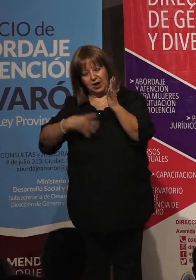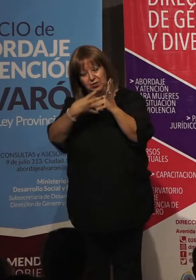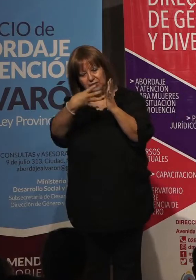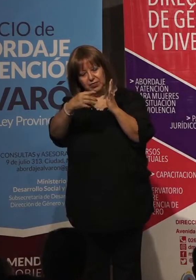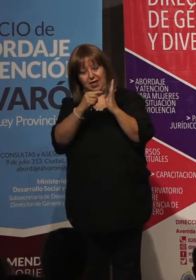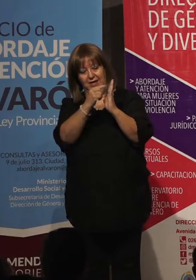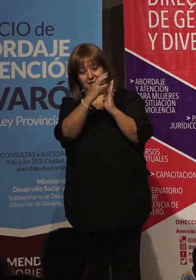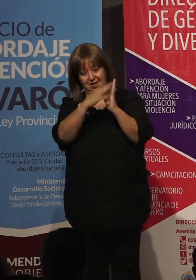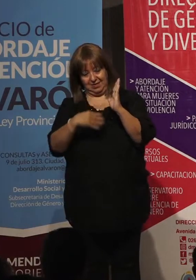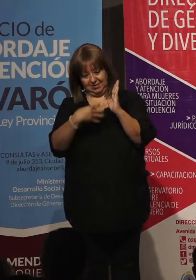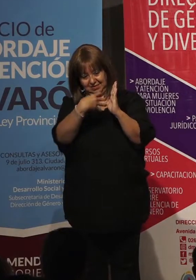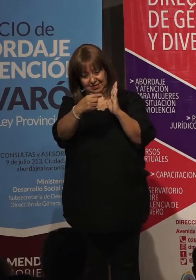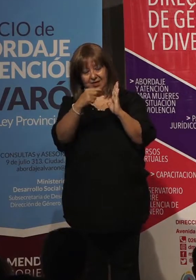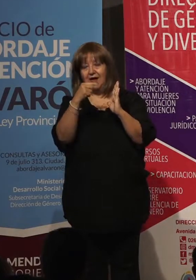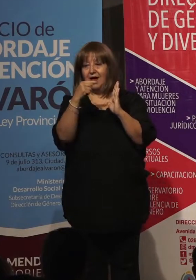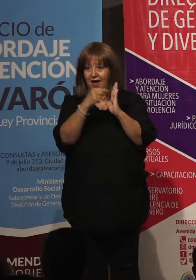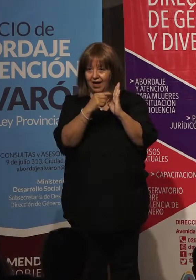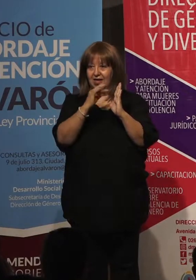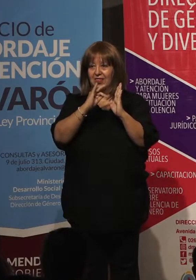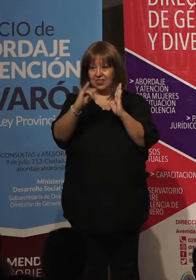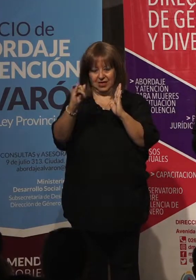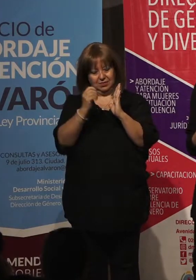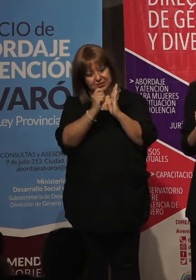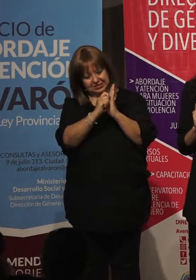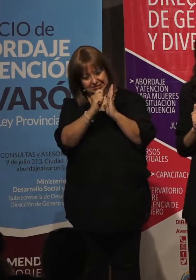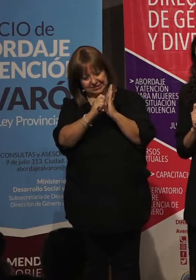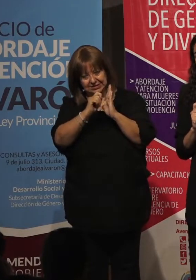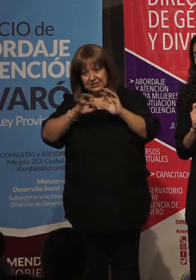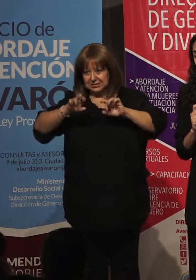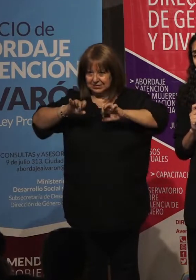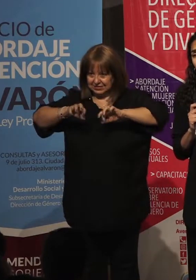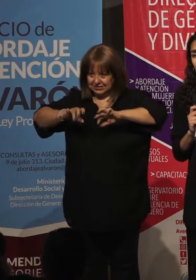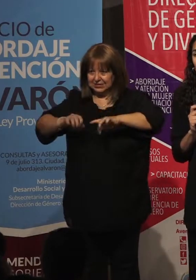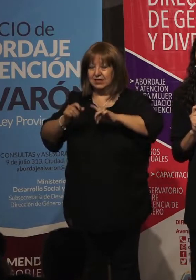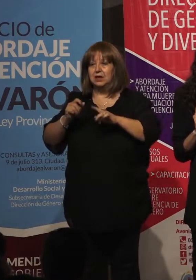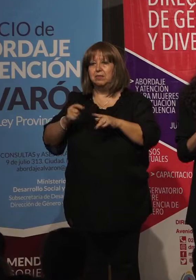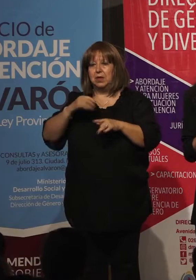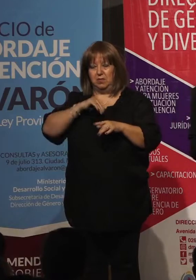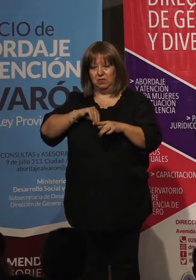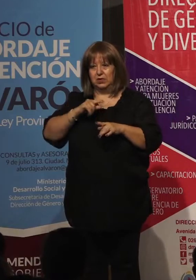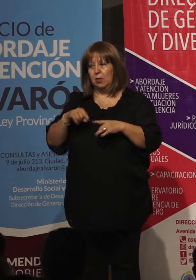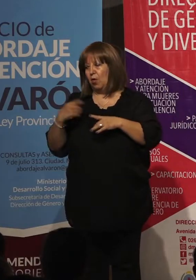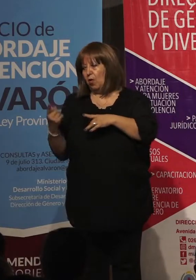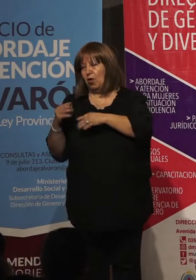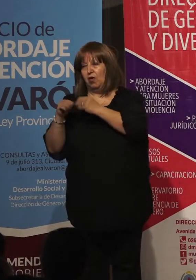En este formulario se puede hacer una denuncia. La propia víctima también